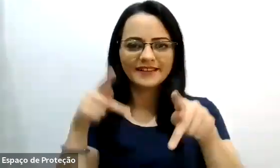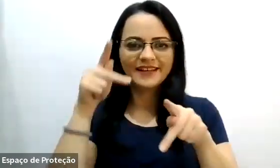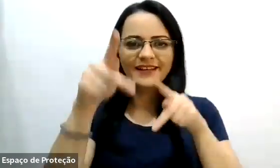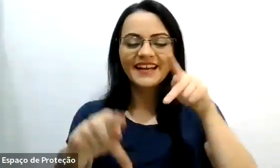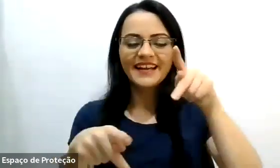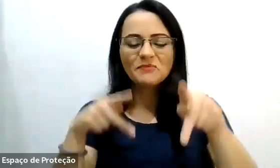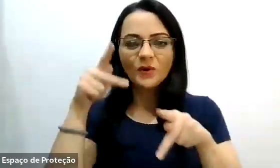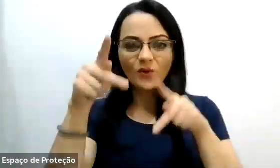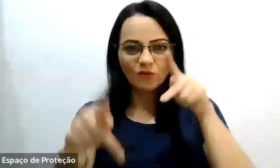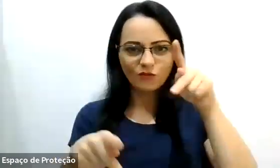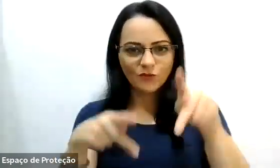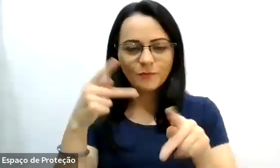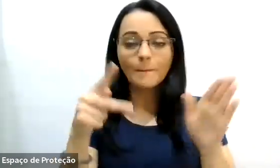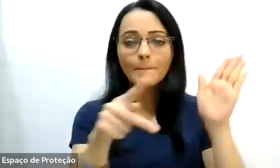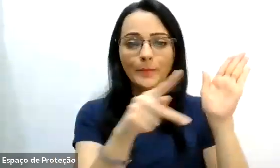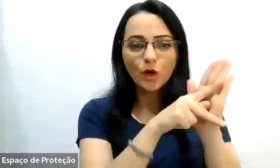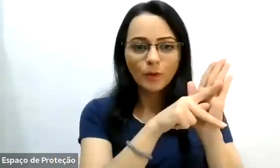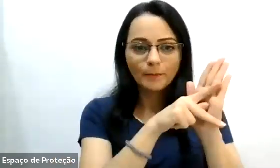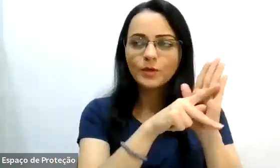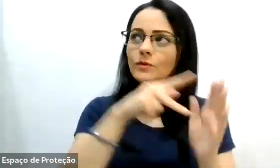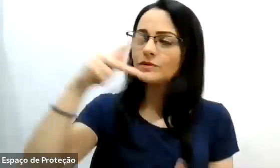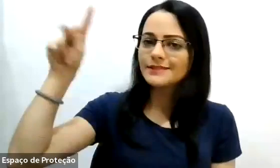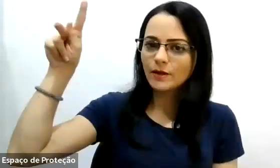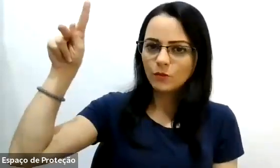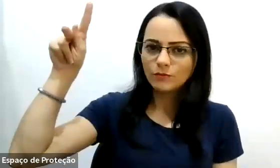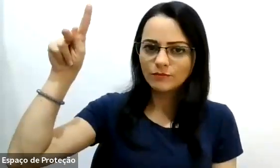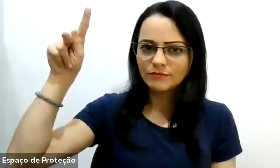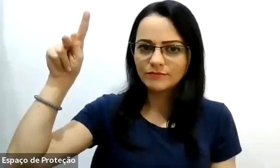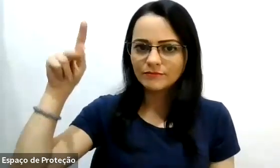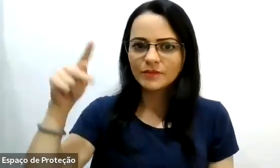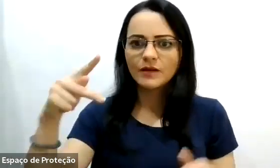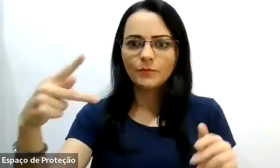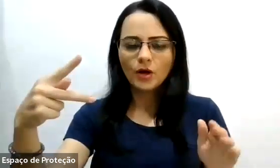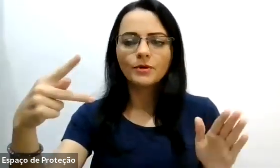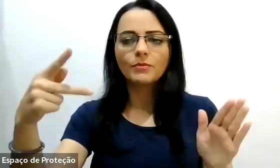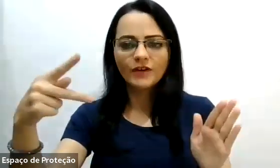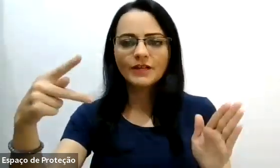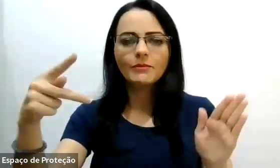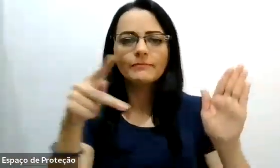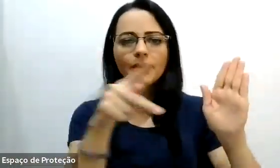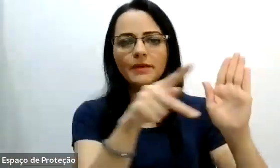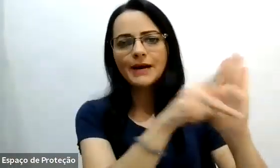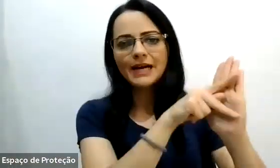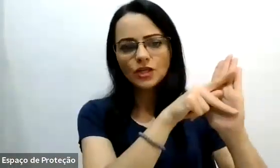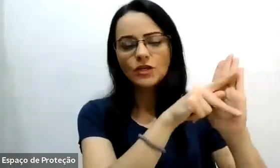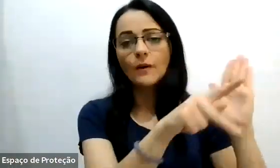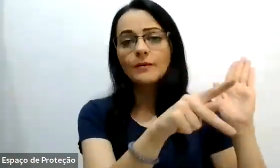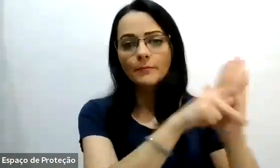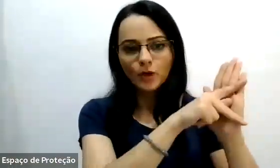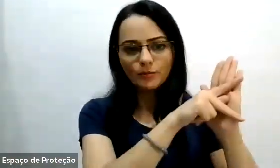né? Povo próprio seu. Próprio, aproveita a mão em P e bate aqui, ó.